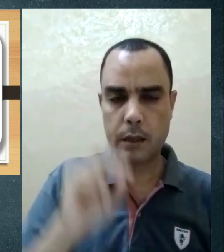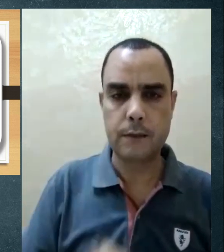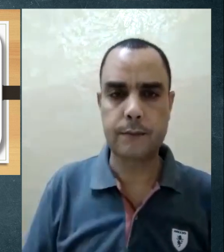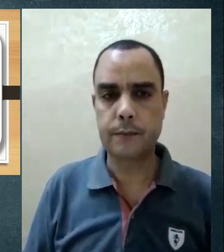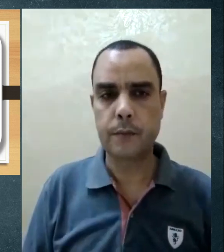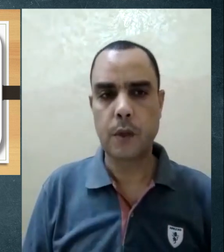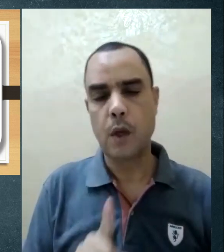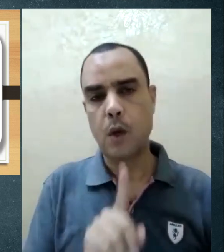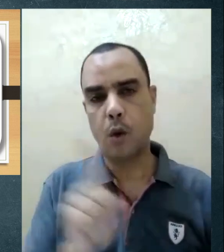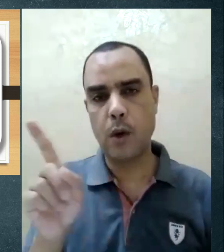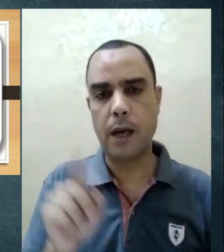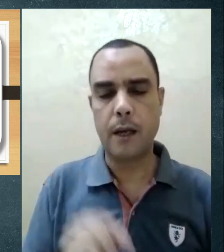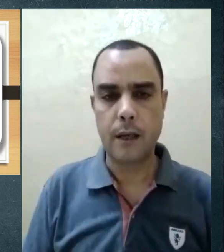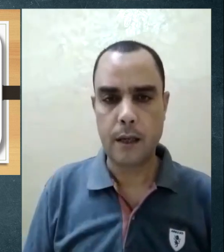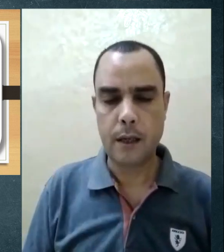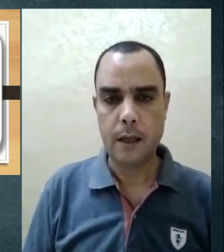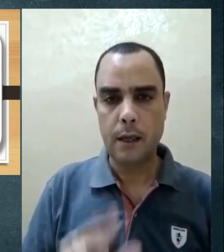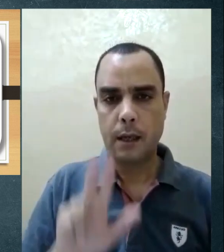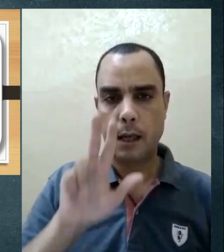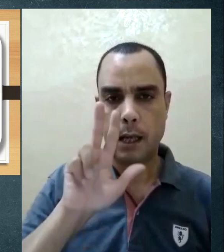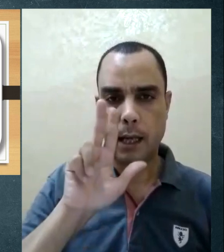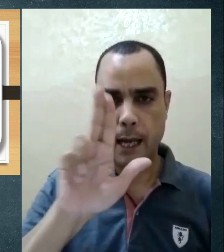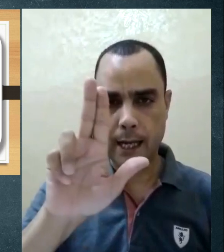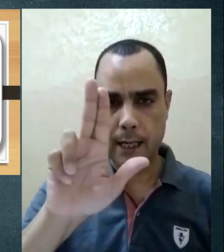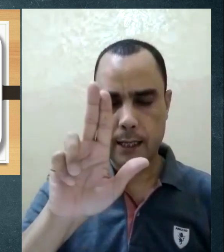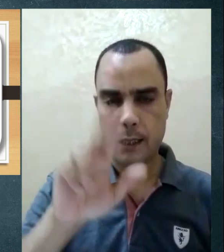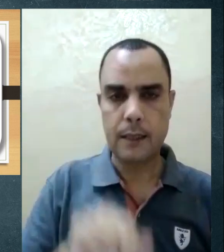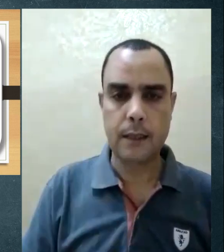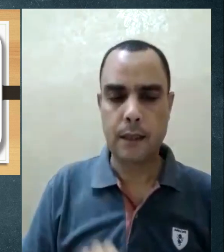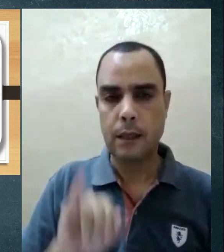المراهق هو